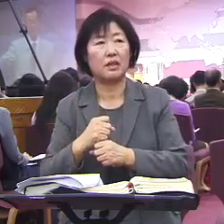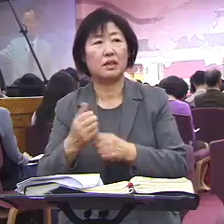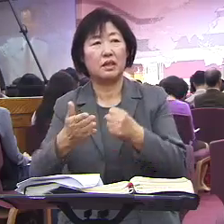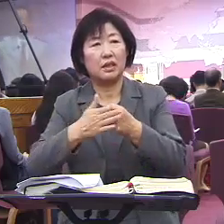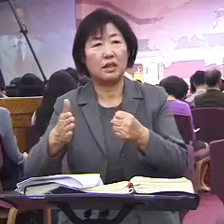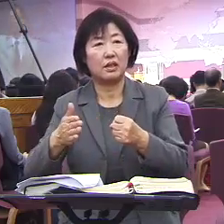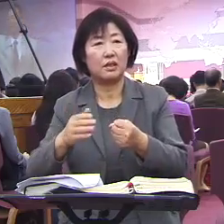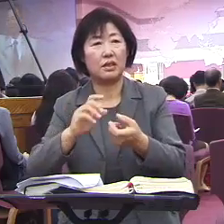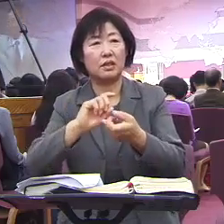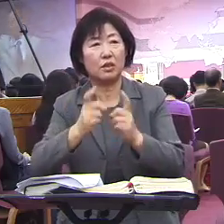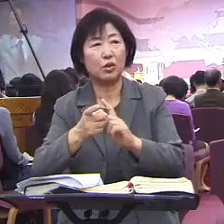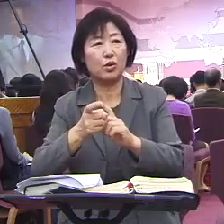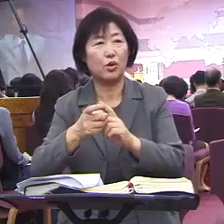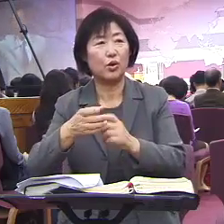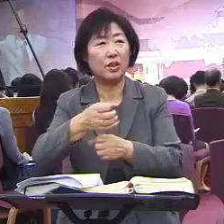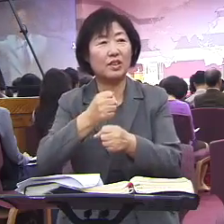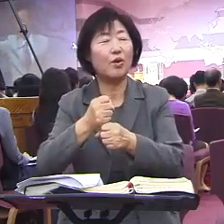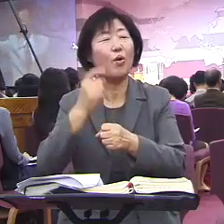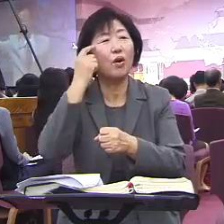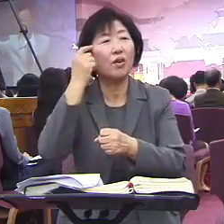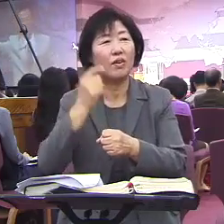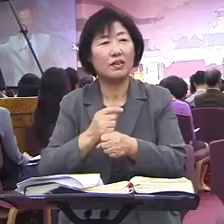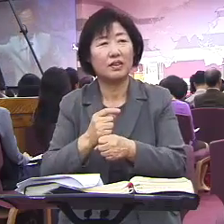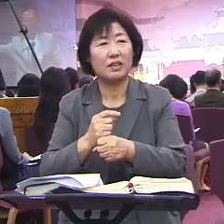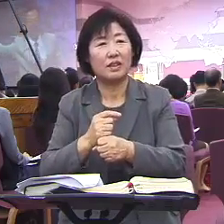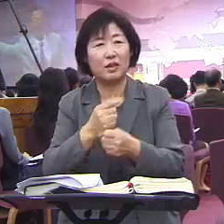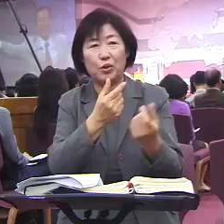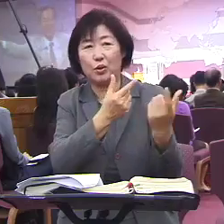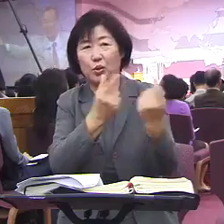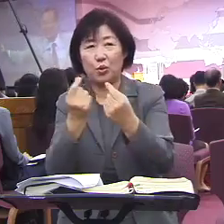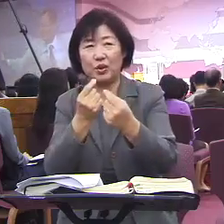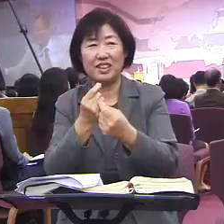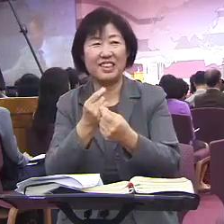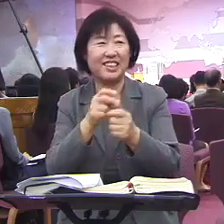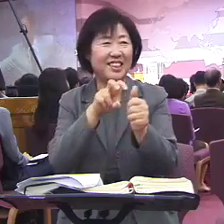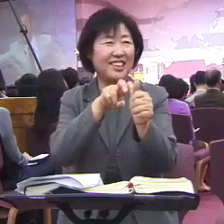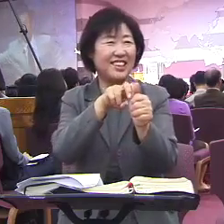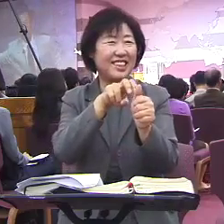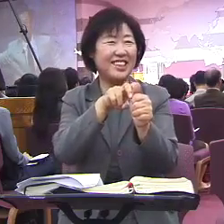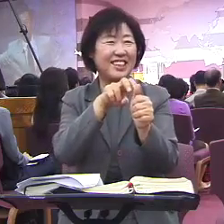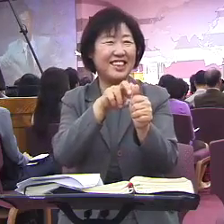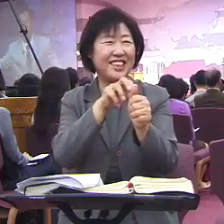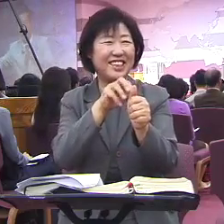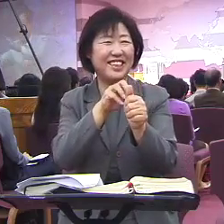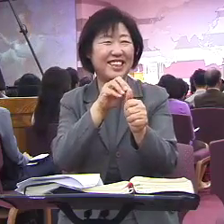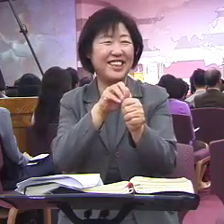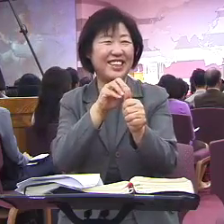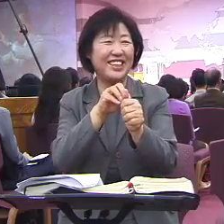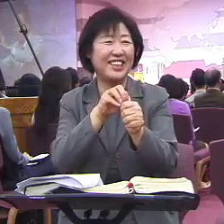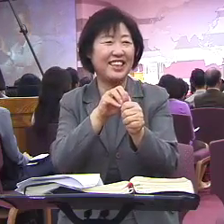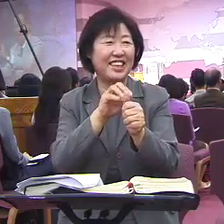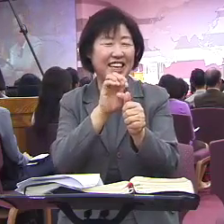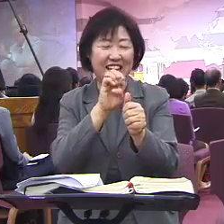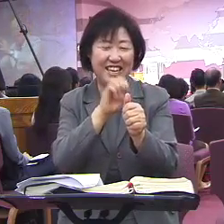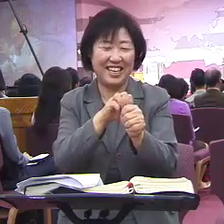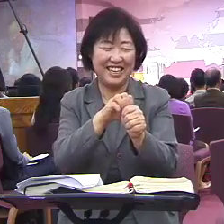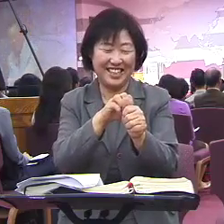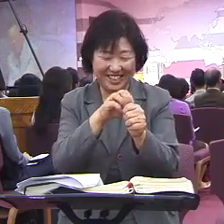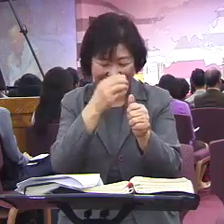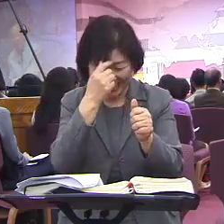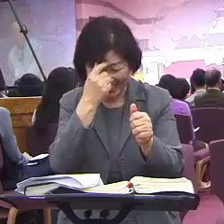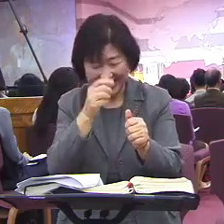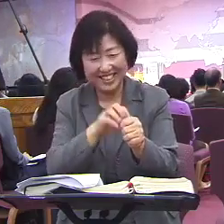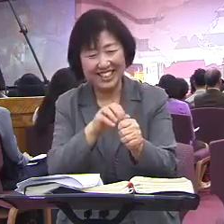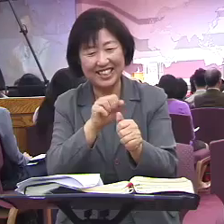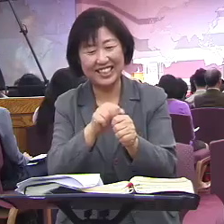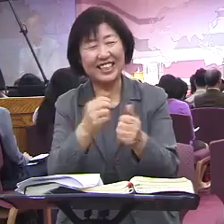그래서 서로 짐을 같이 져야 되지만 동시에 내가 이 서로 같이 지어야 되는 이 짐을 져야 되는 이